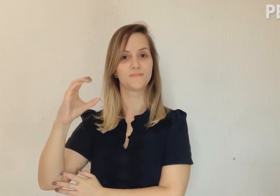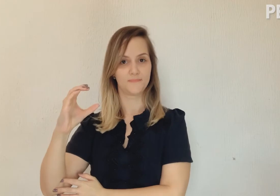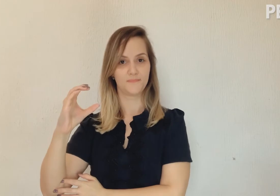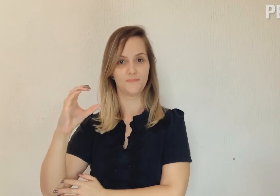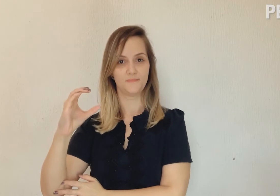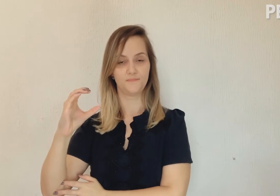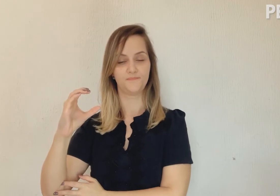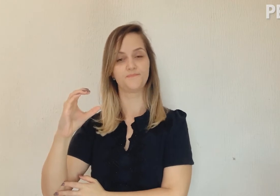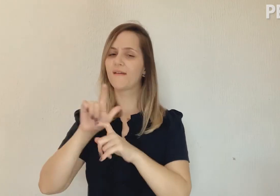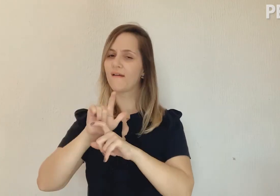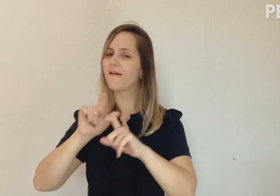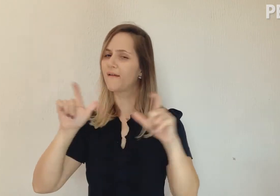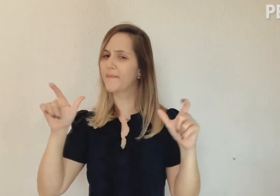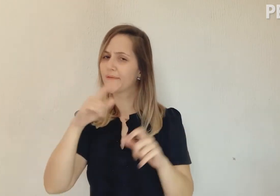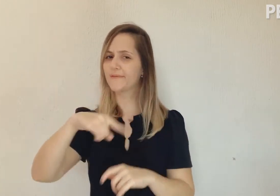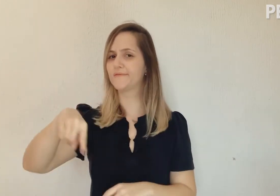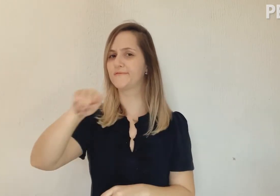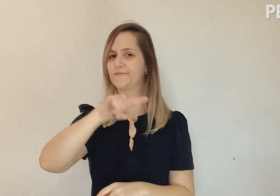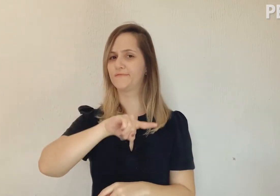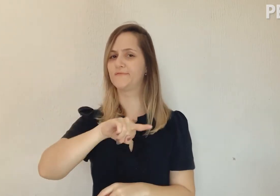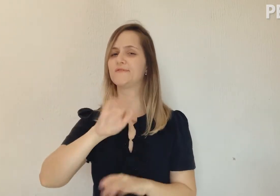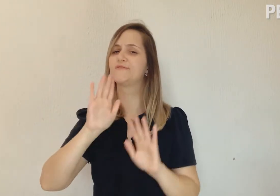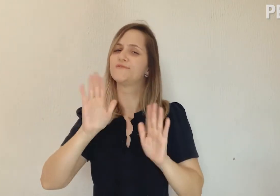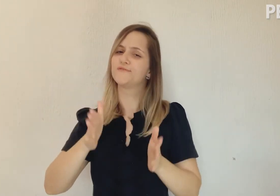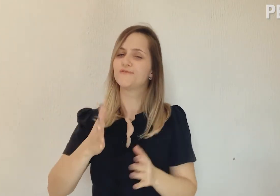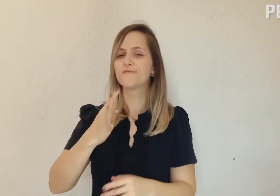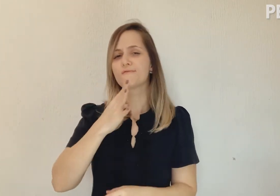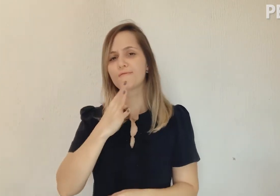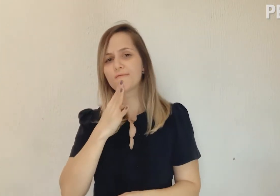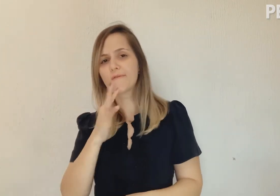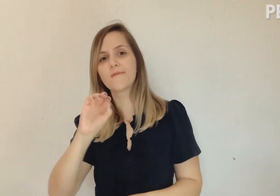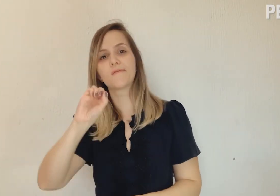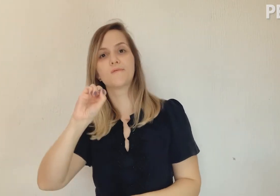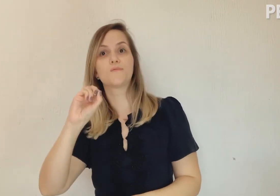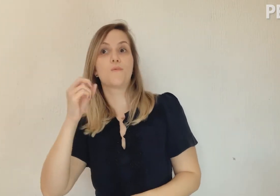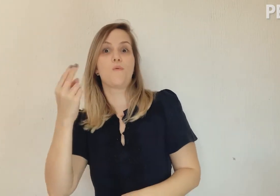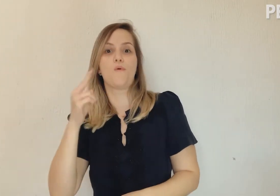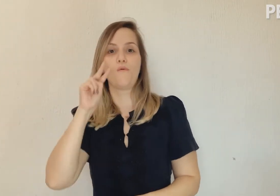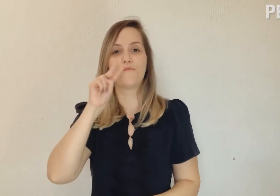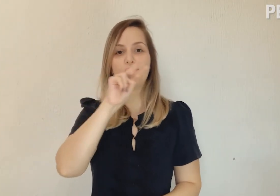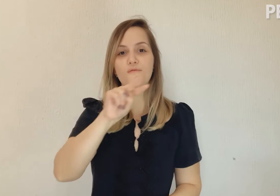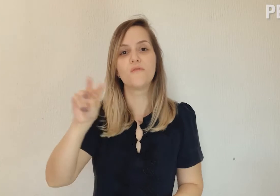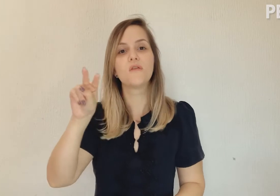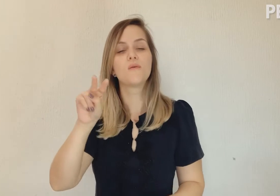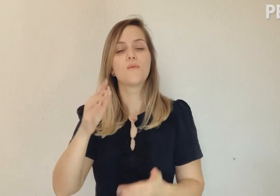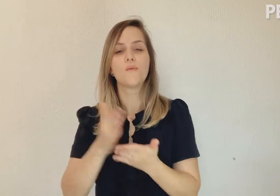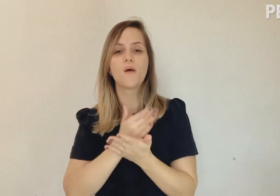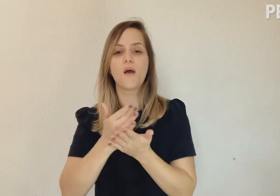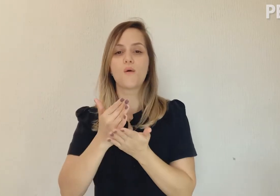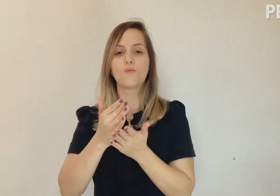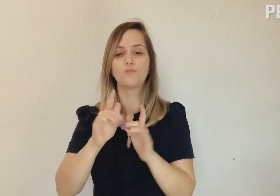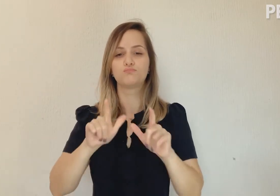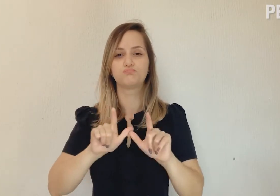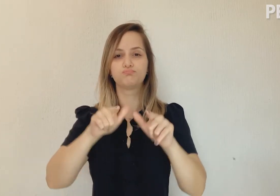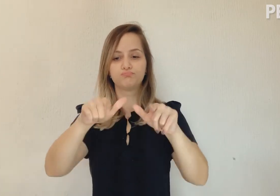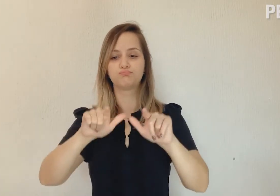ABC, assim. Acredito que a maioria de vocês já conheça ou já tenha visto em algum